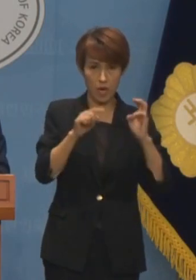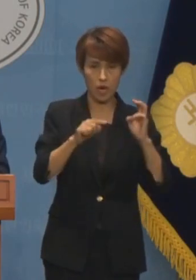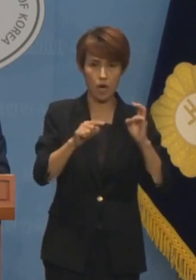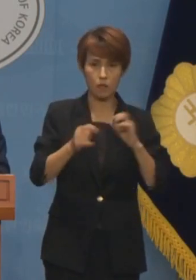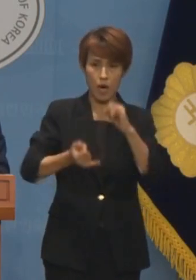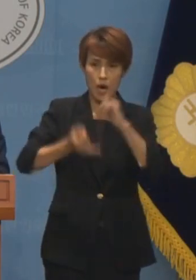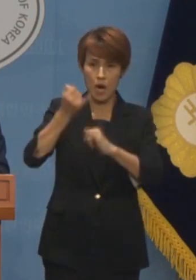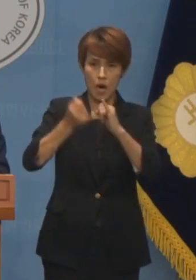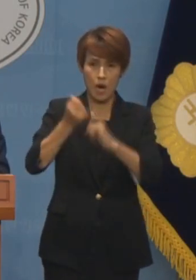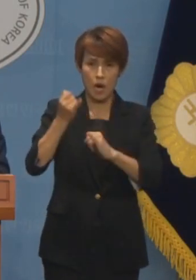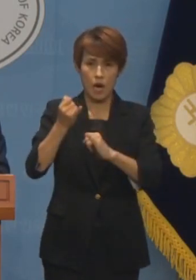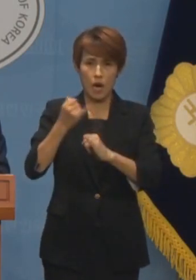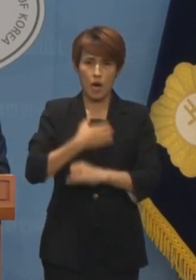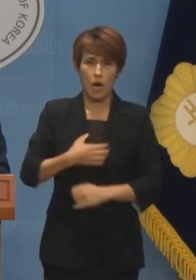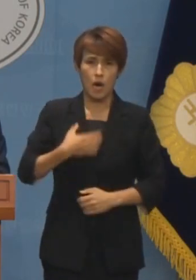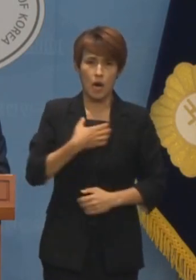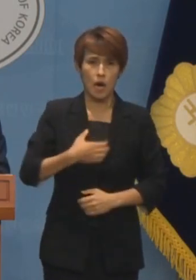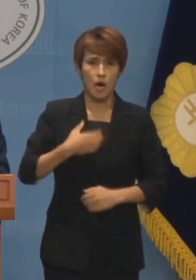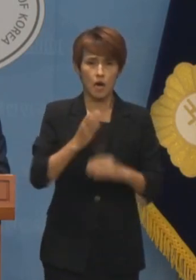상황에 놓이게 되었습니다.